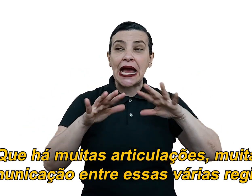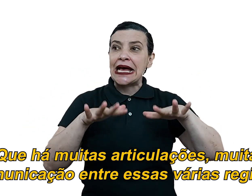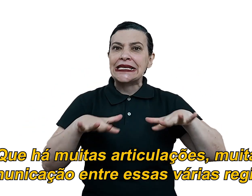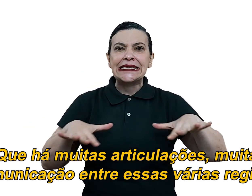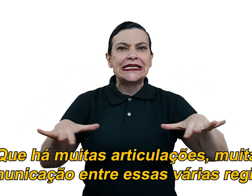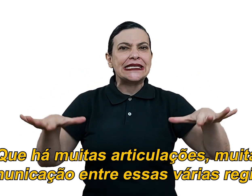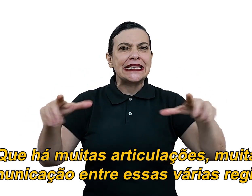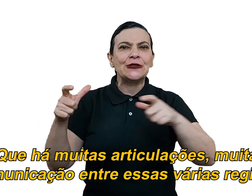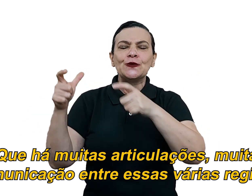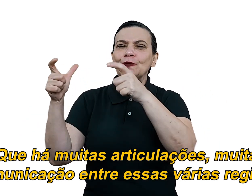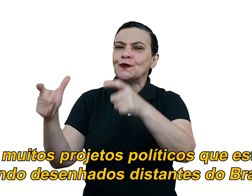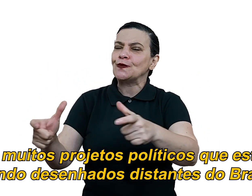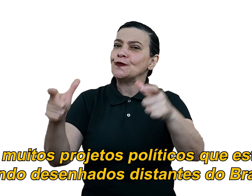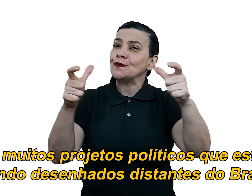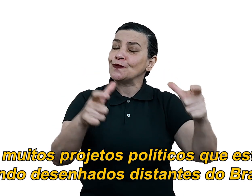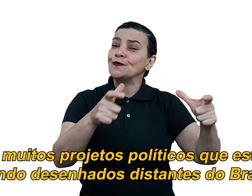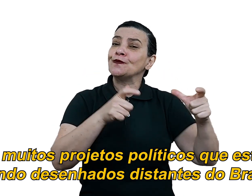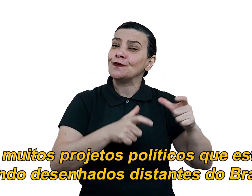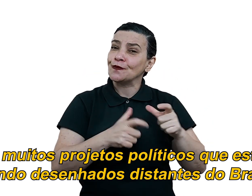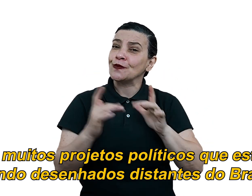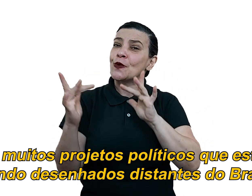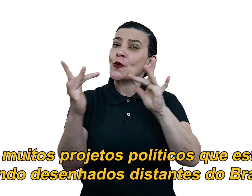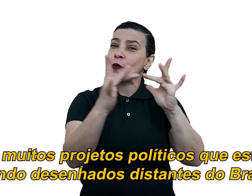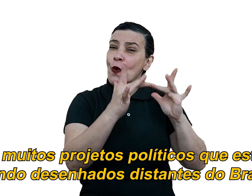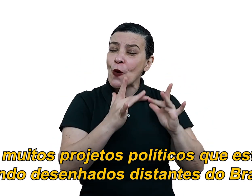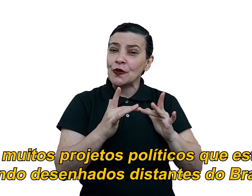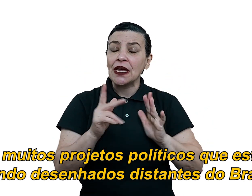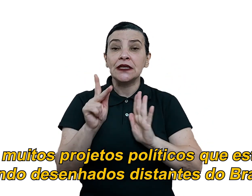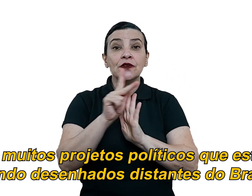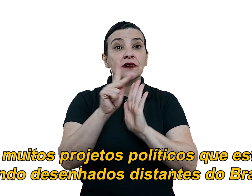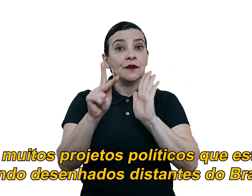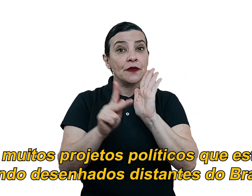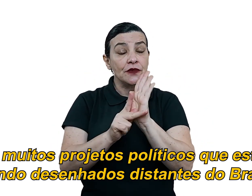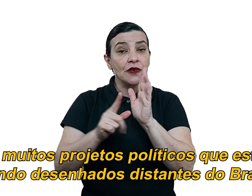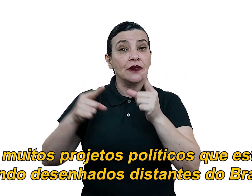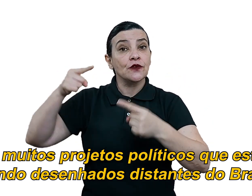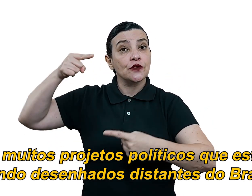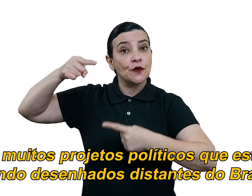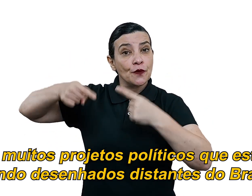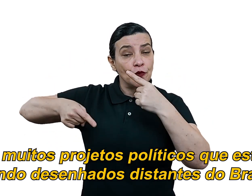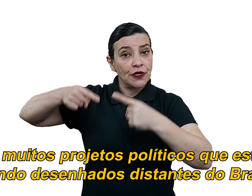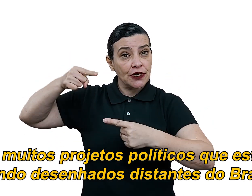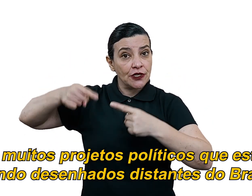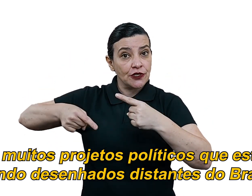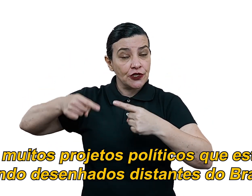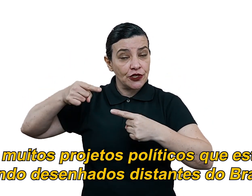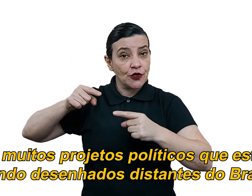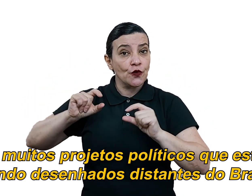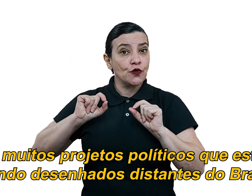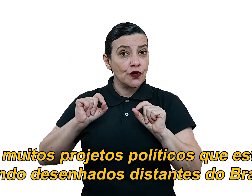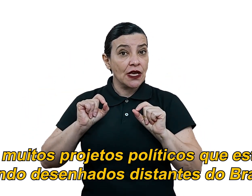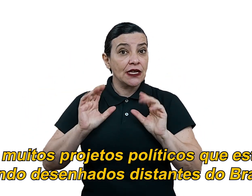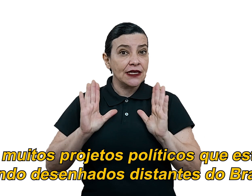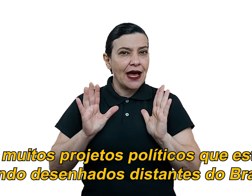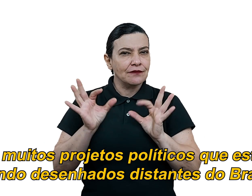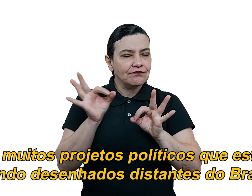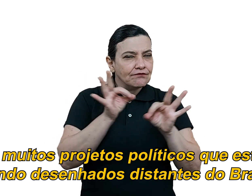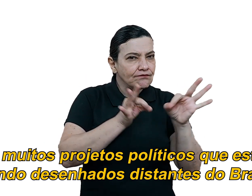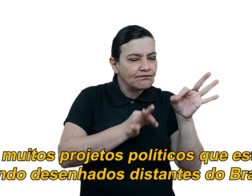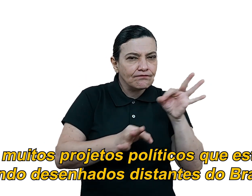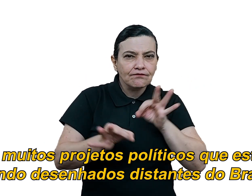comunicação entre essas várias regiões e que muitos projetos políticos que estavam